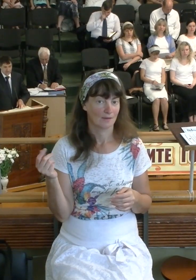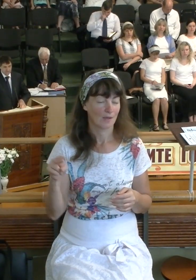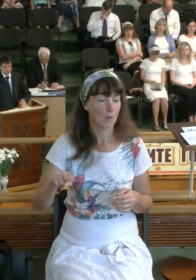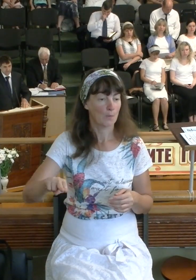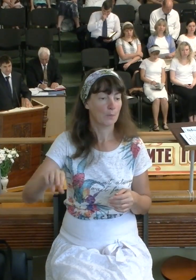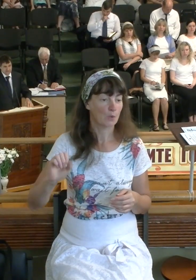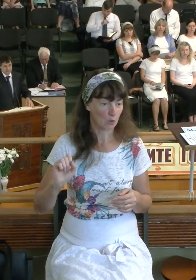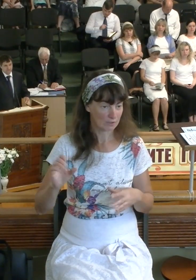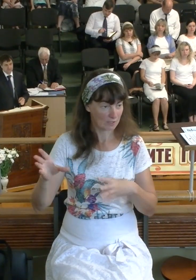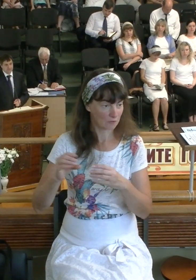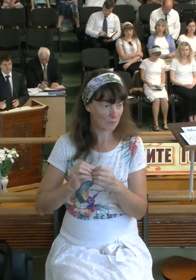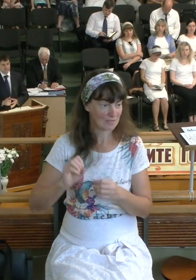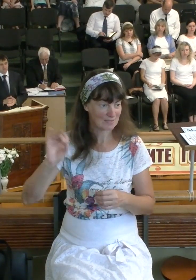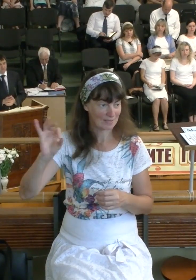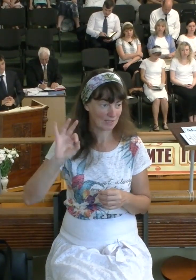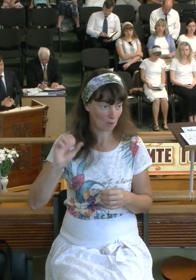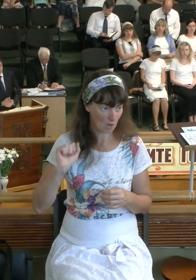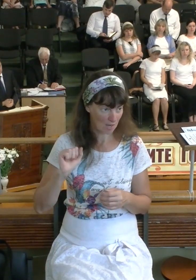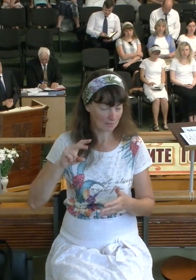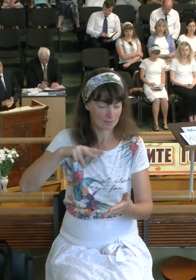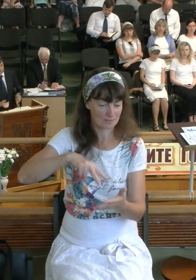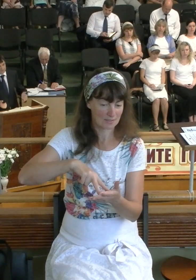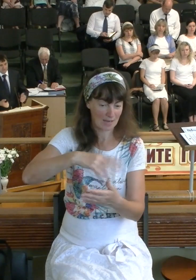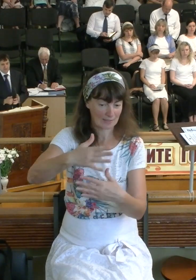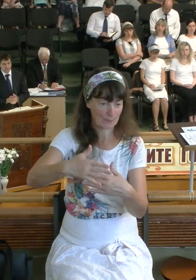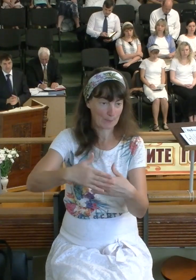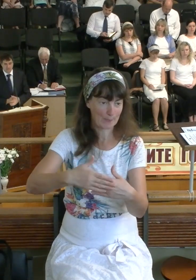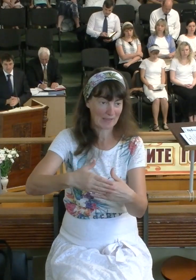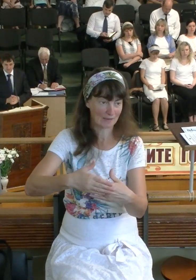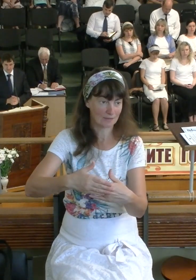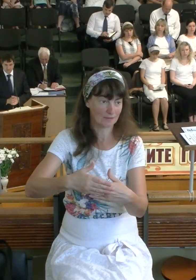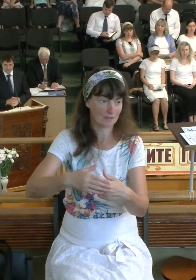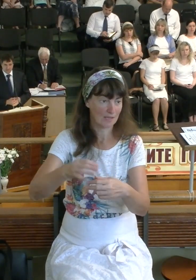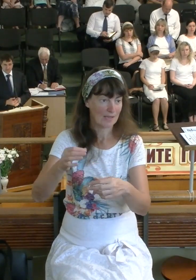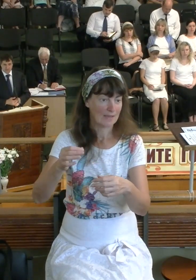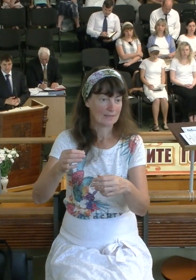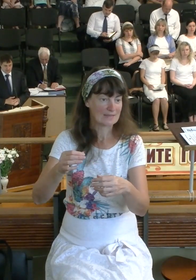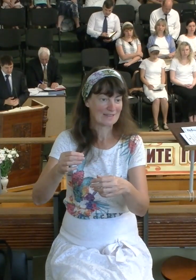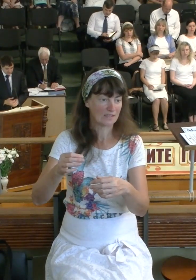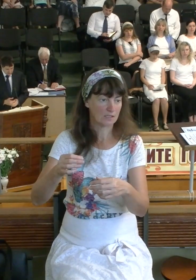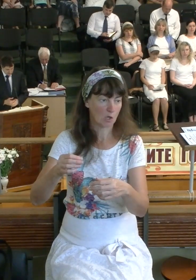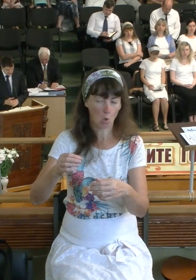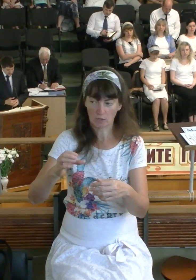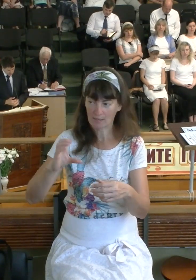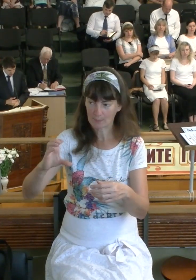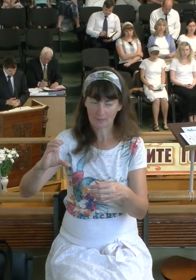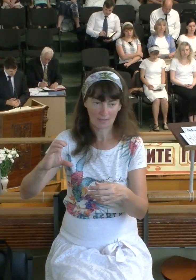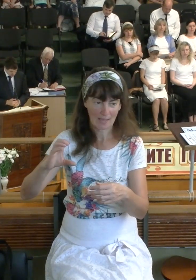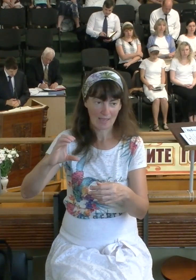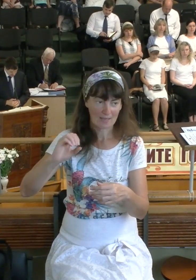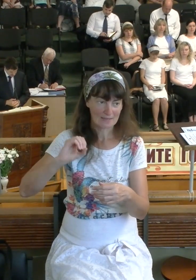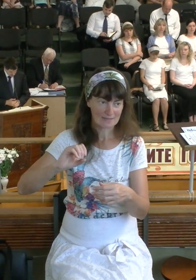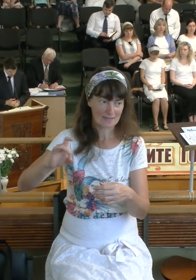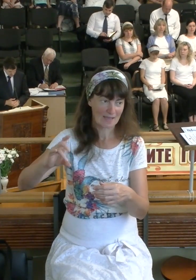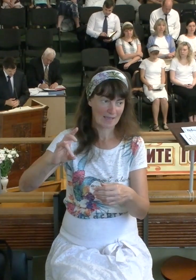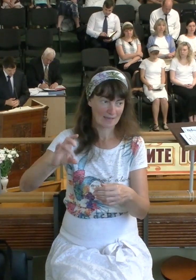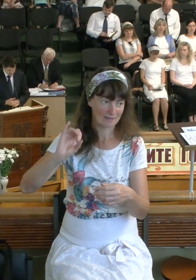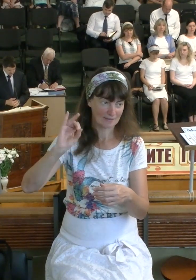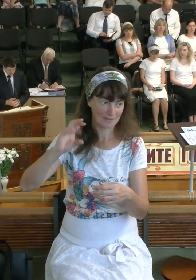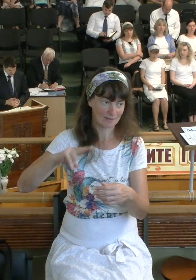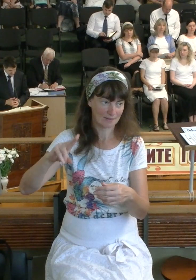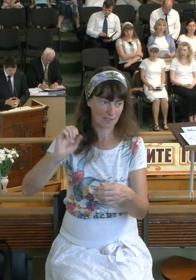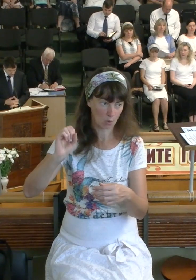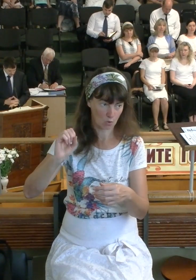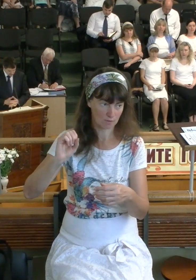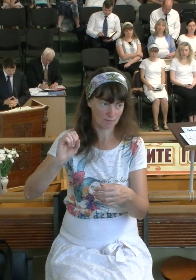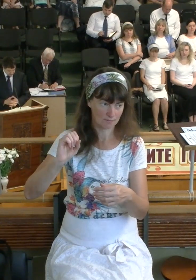Петр и Иоанн пристали перед Синедрионом, они их арестовали, их привели, и Петр говорит свои